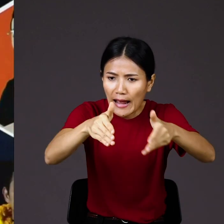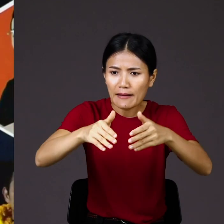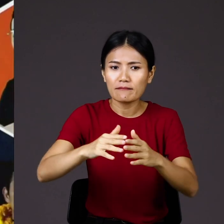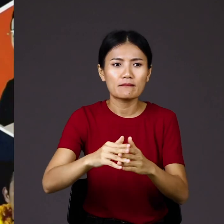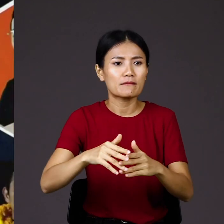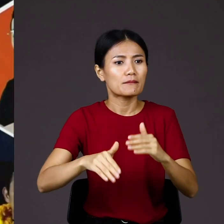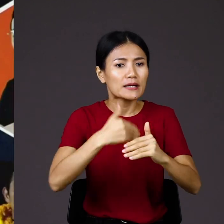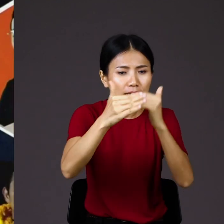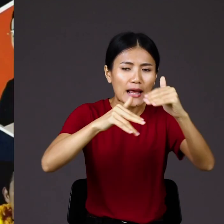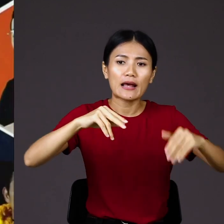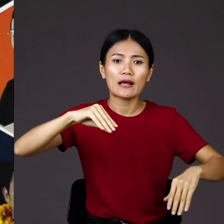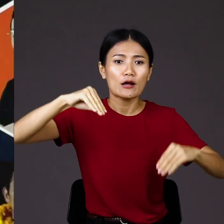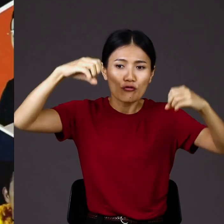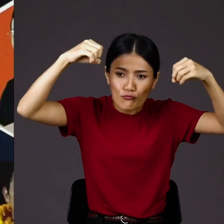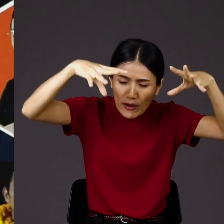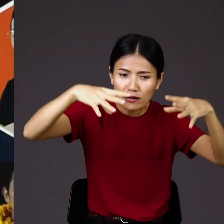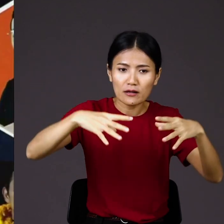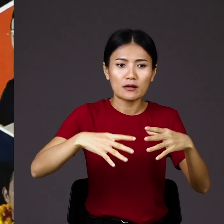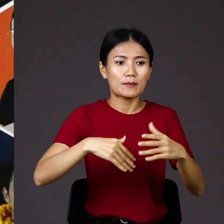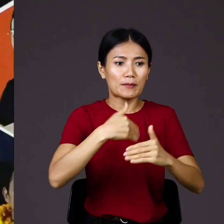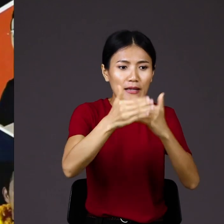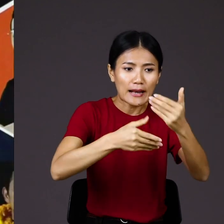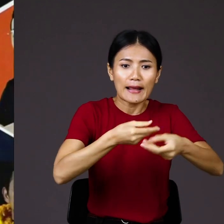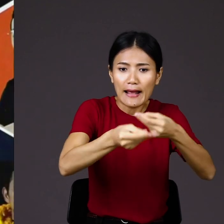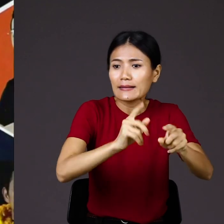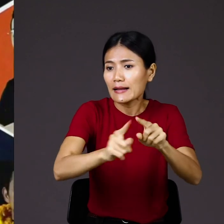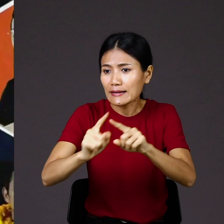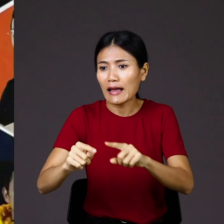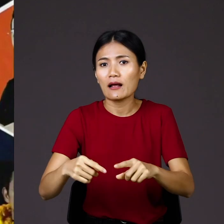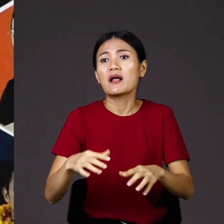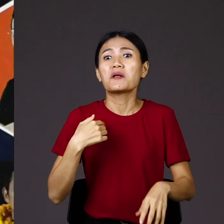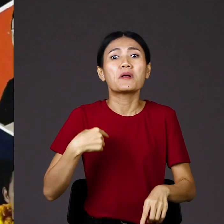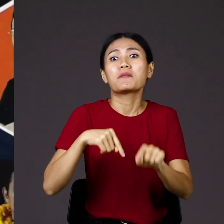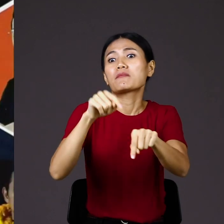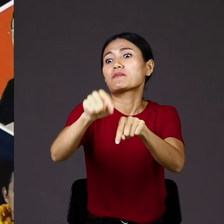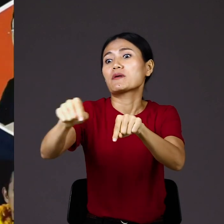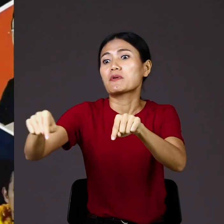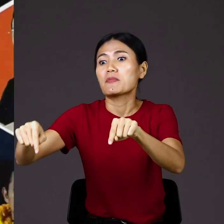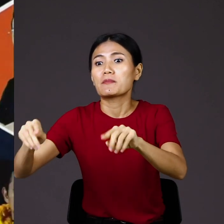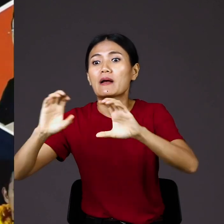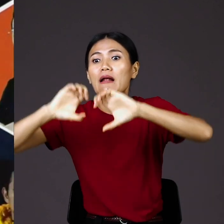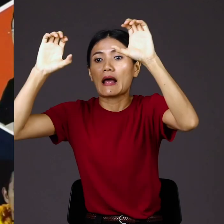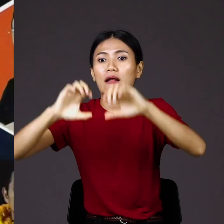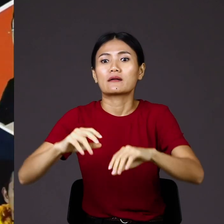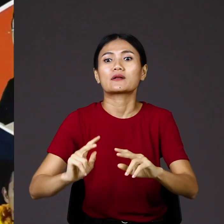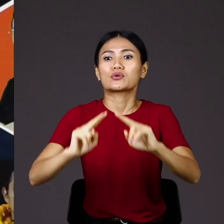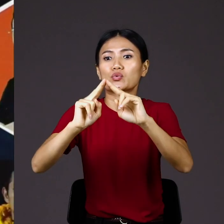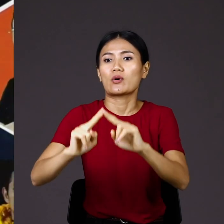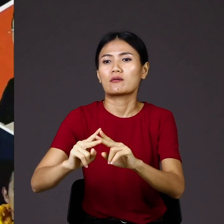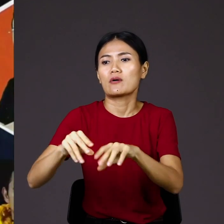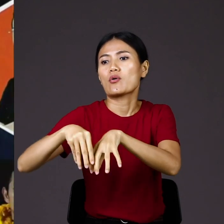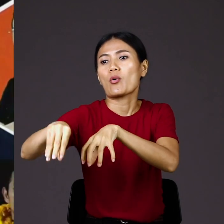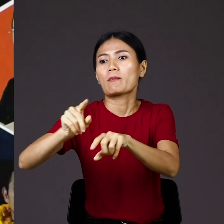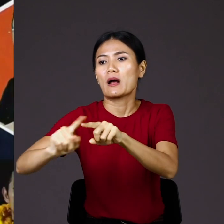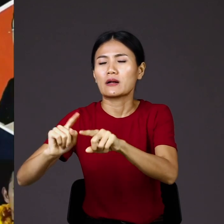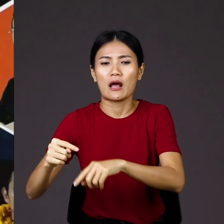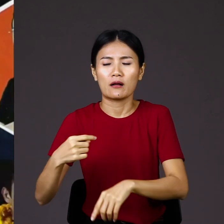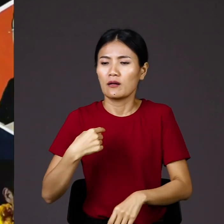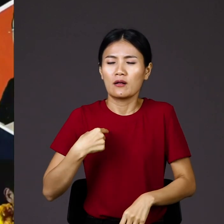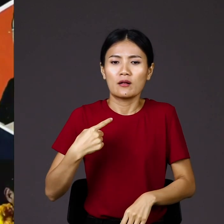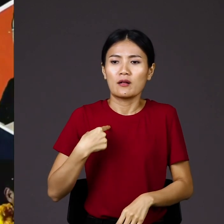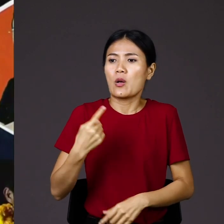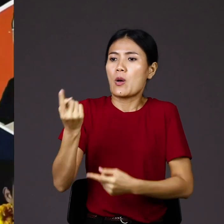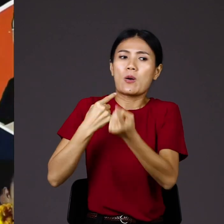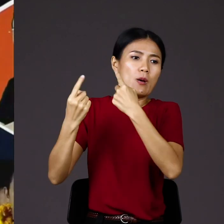น่อยทำเรื่องน้ำทำเรื่องไฟทำเรื่องตลาดเดี๋ยวก็จะมีเจ้าที่เจ้าเข้าเจ้าของเป็นกระทรวงนั้นกรมนี้กรมนู้นเข้